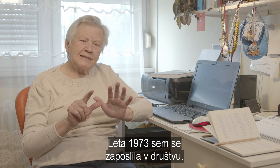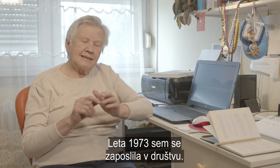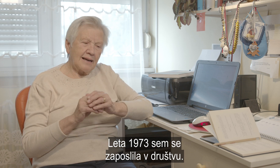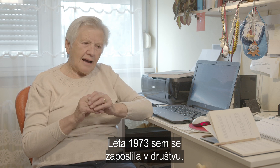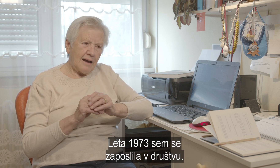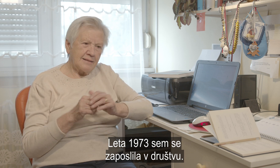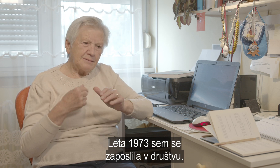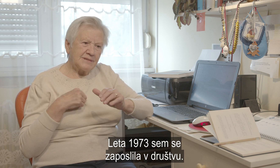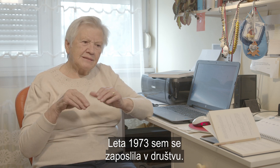1973.